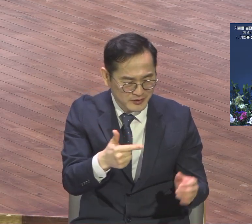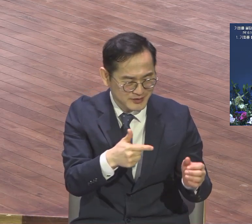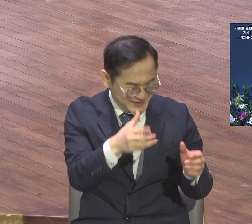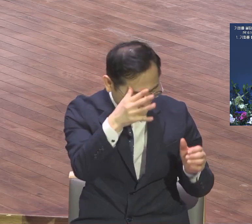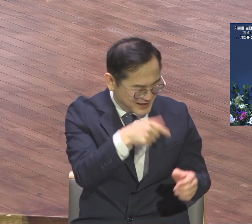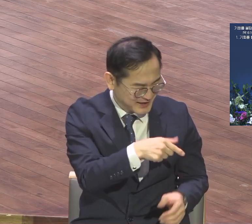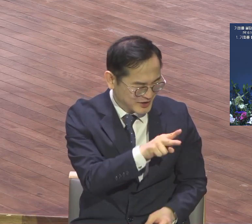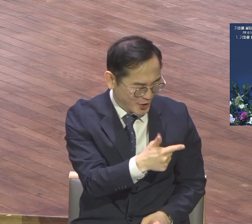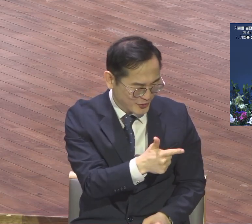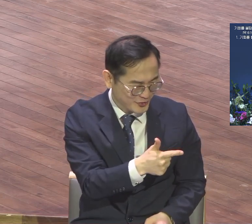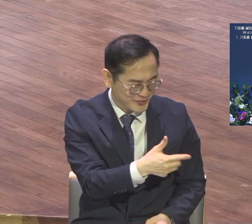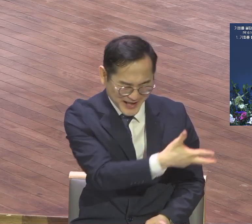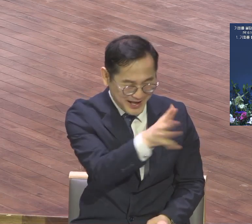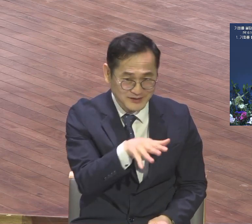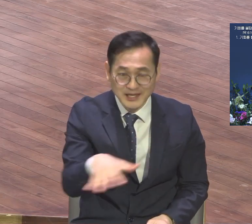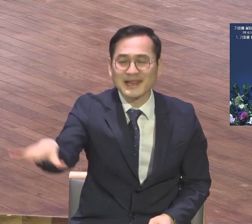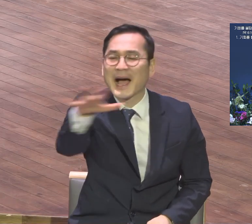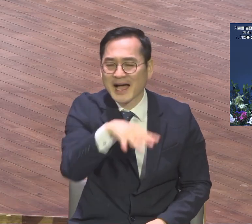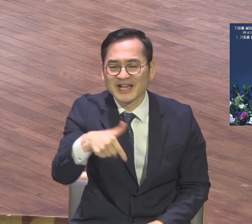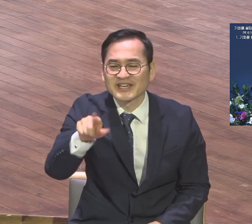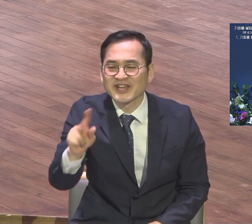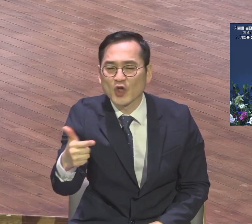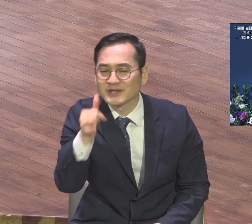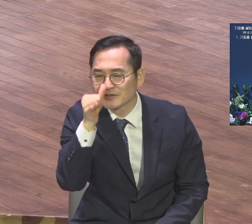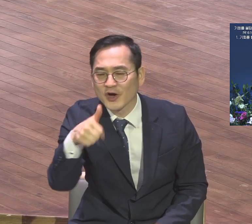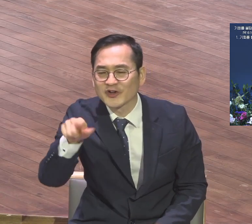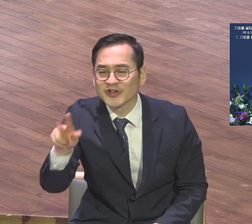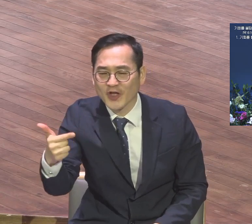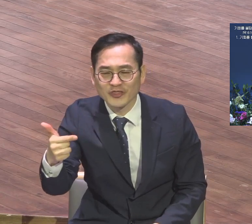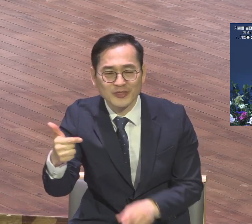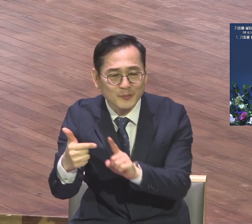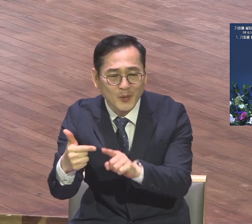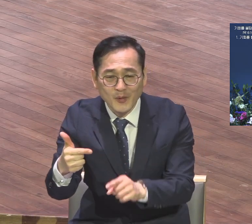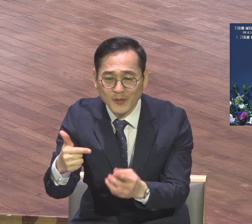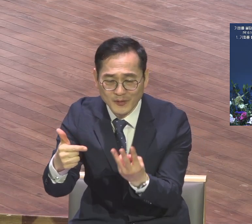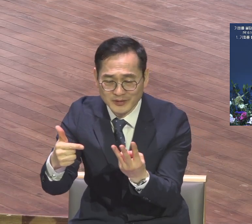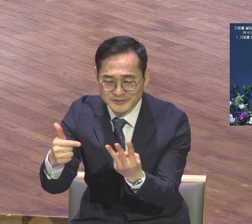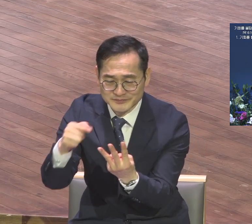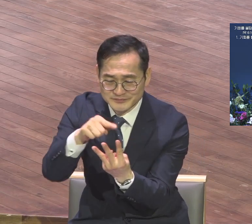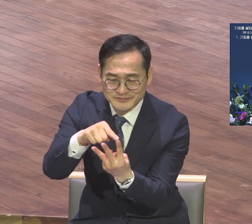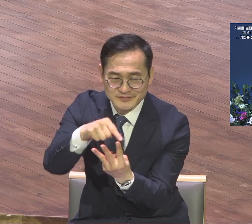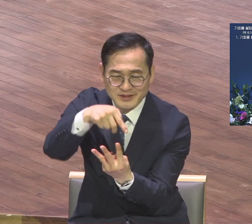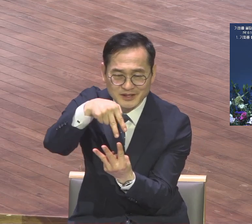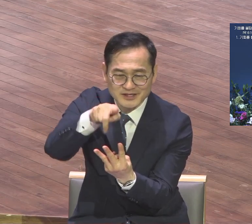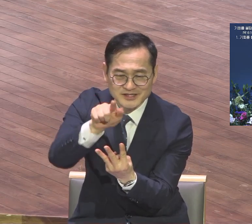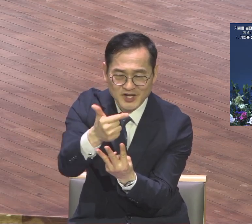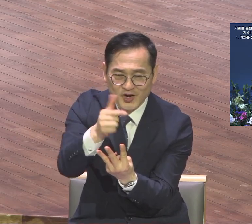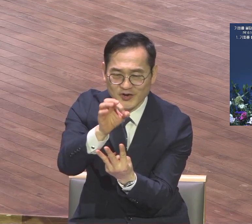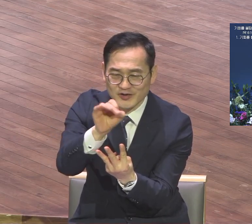두 마리 개를 키우는데 그 두 마리 개가 뭐냐? 편견 선입견.